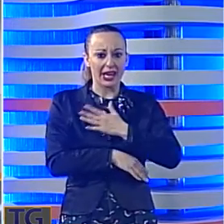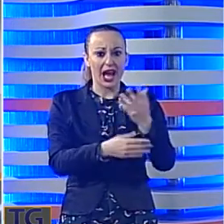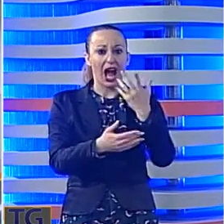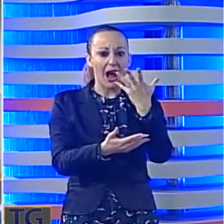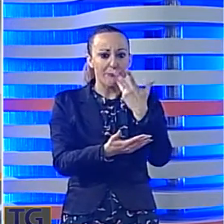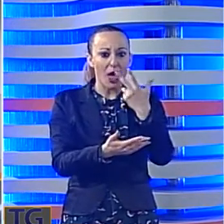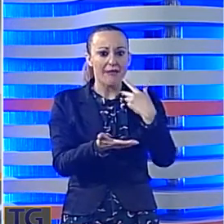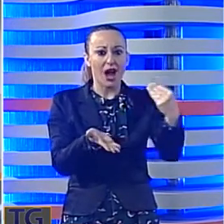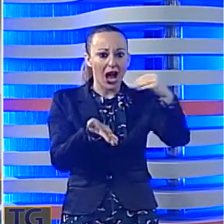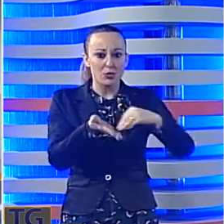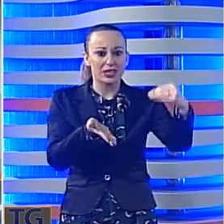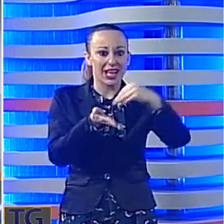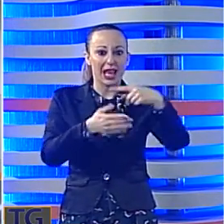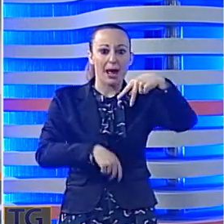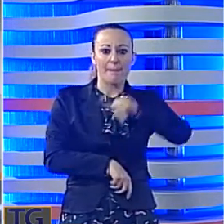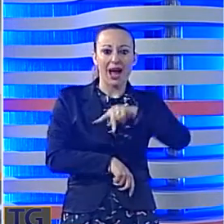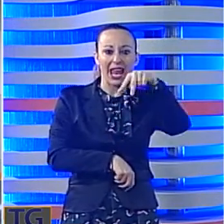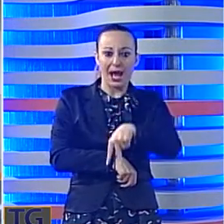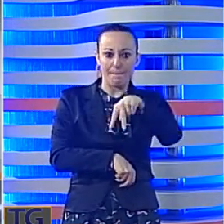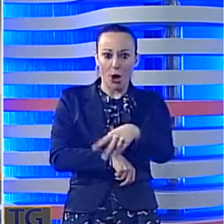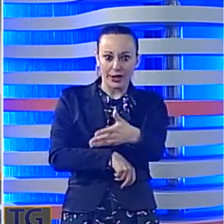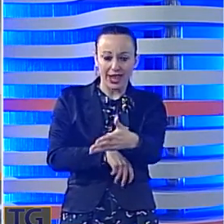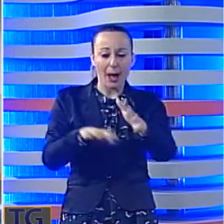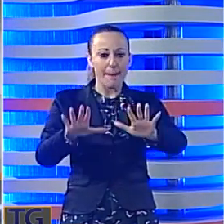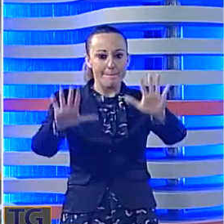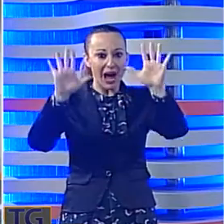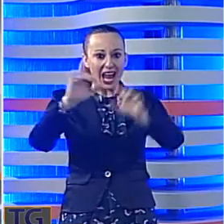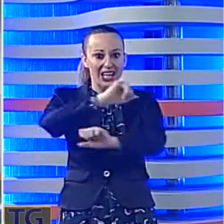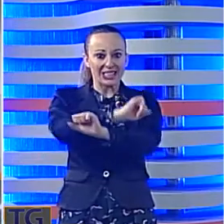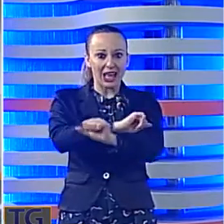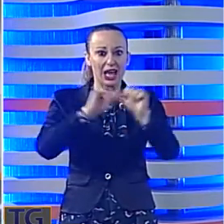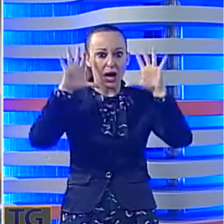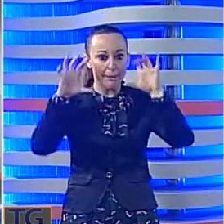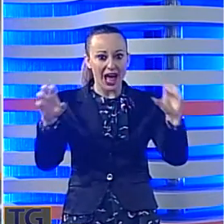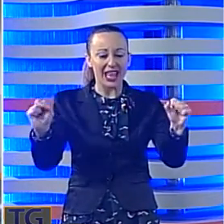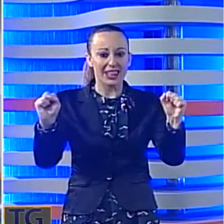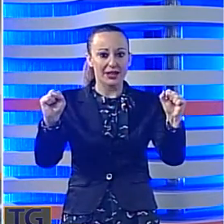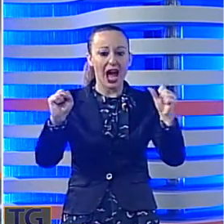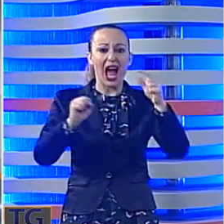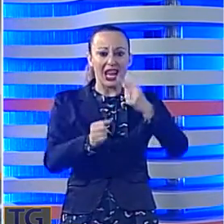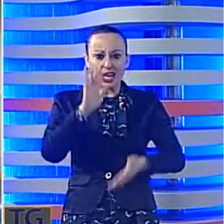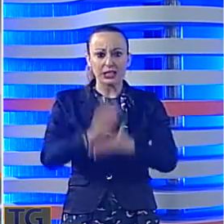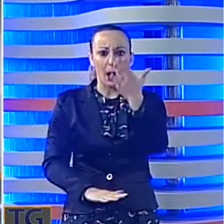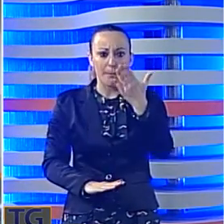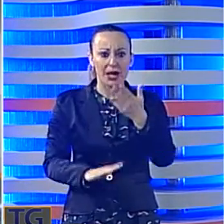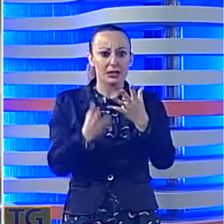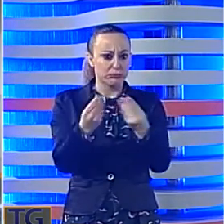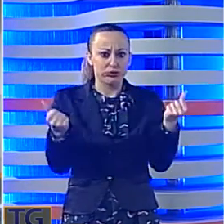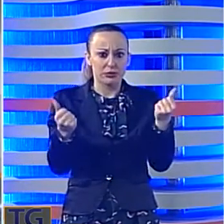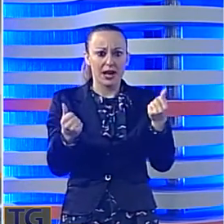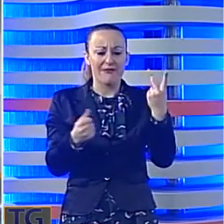in provincia di Agrigento, in una traversa di via Roma. Sull'intimidazione hanno avviato le indagini